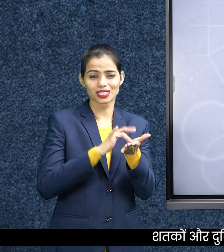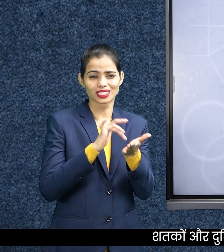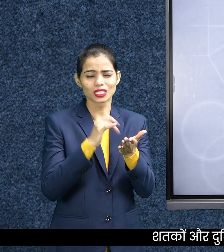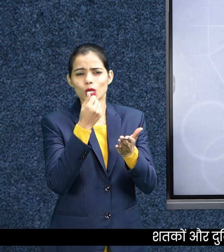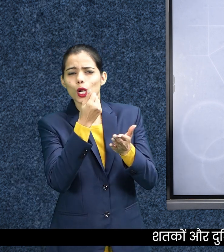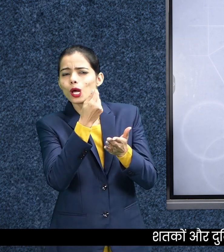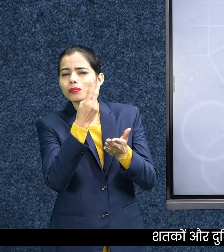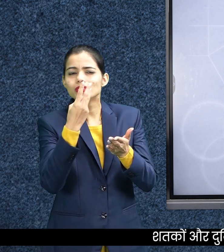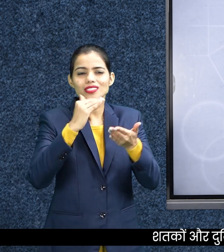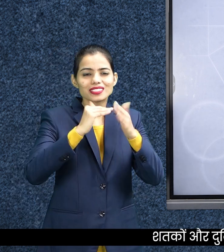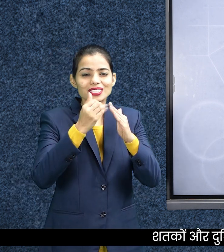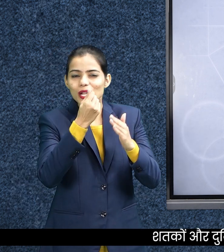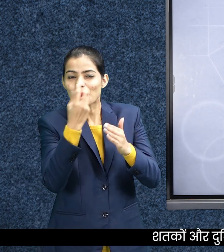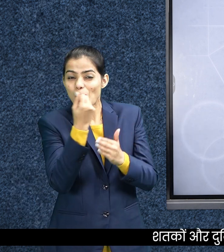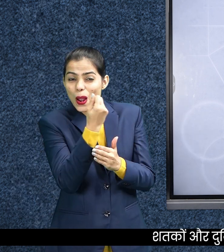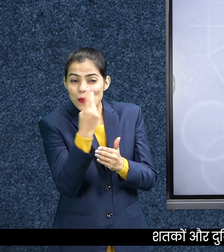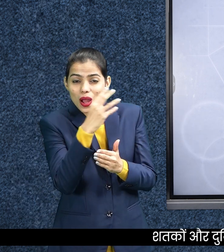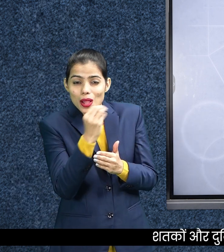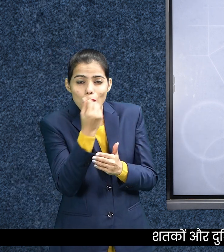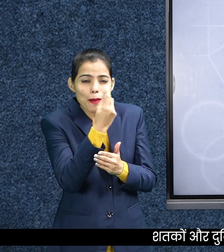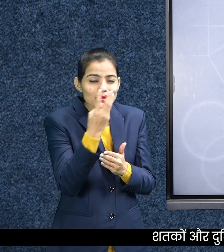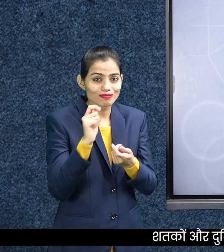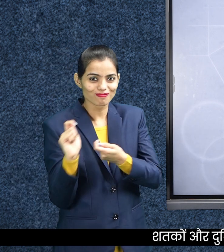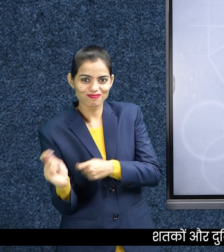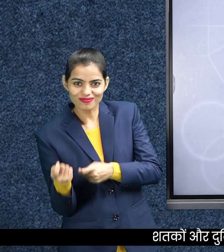शतकों और दुनिया में क्रिकेटरों की संख्या नीचे दी गई है।